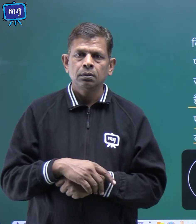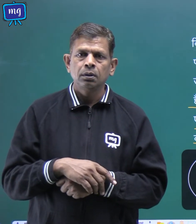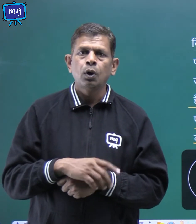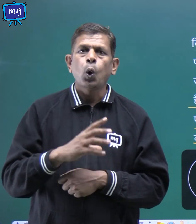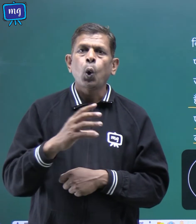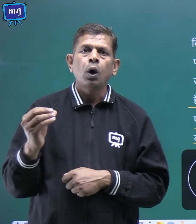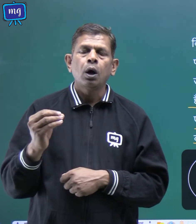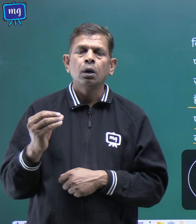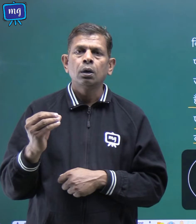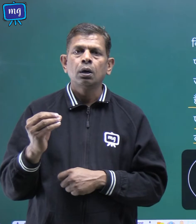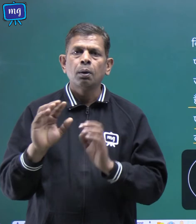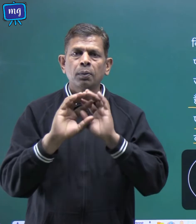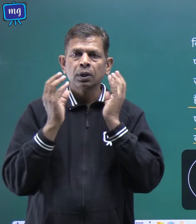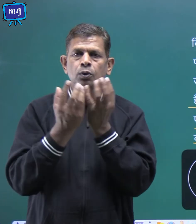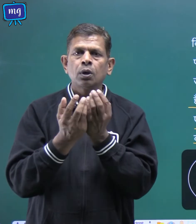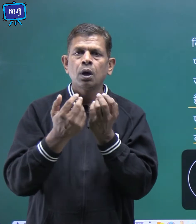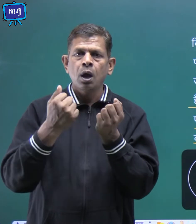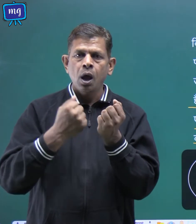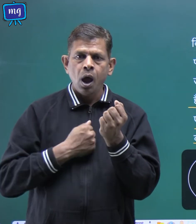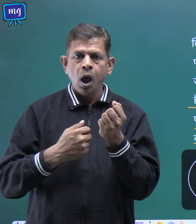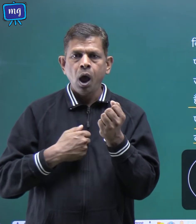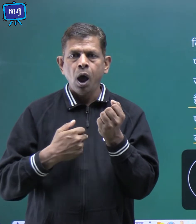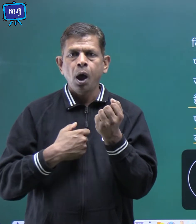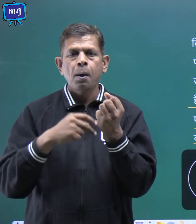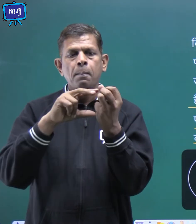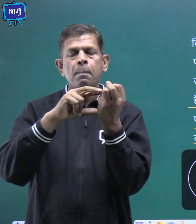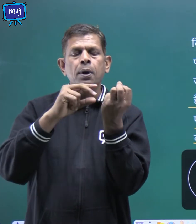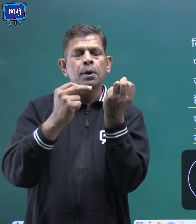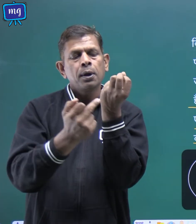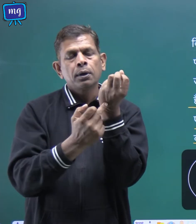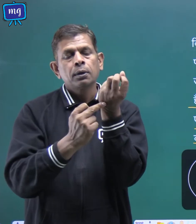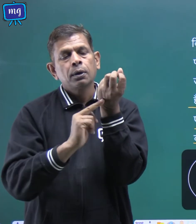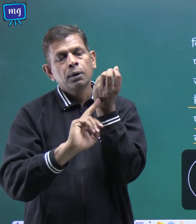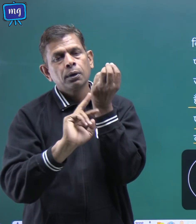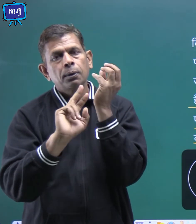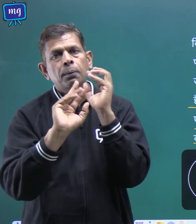और पृथ्वी अपने इस अक्ष के चारों ओर भी घूमती है।